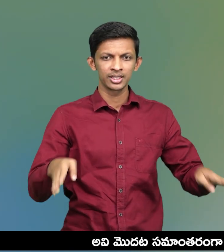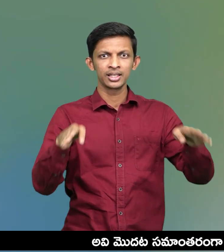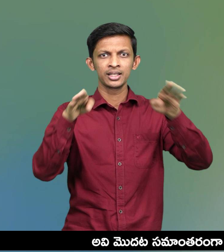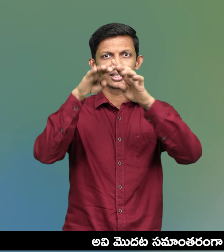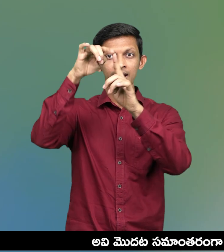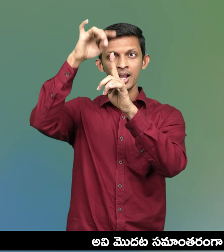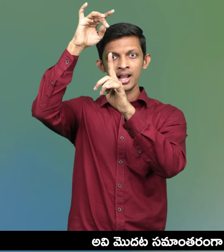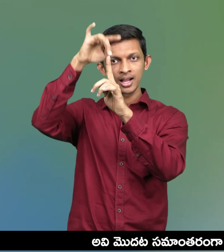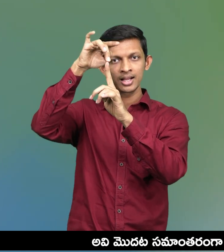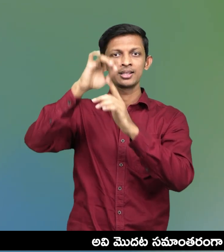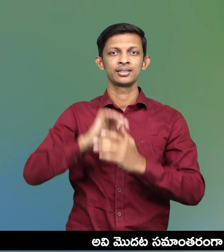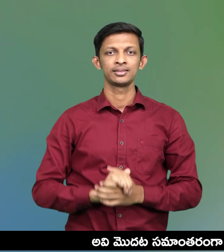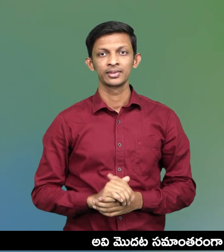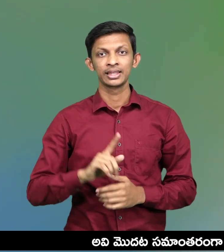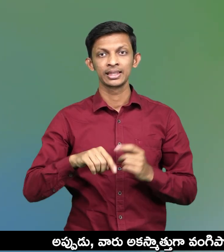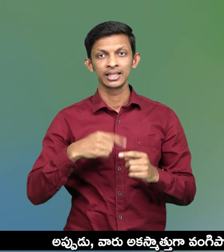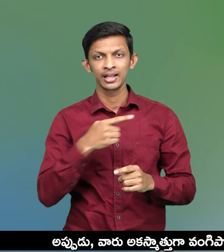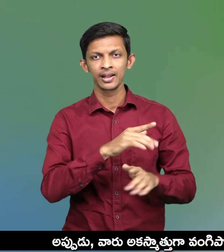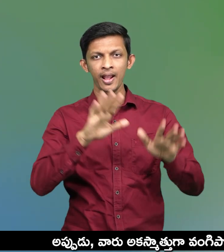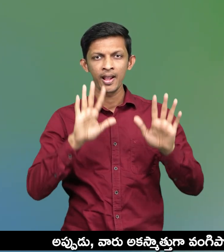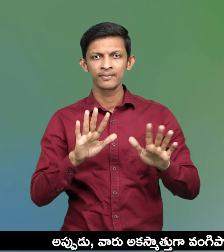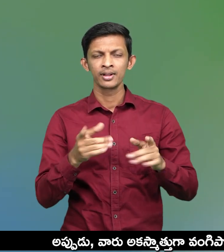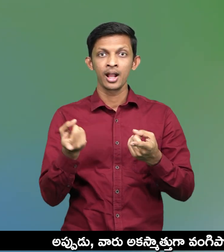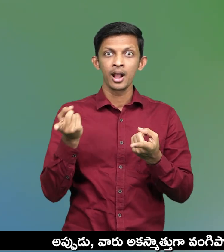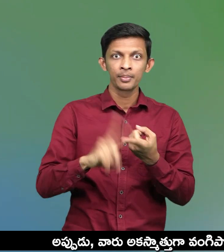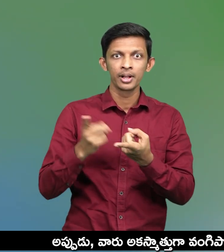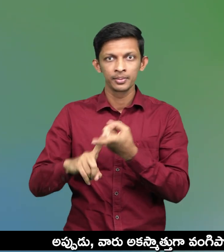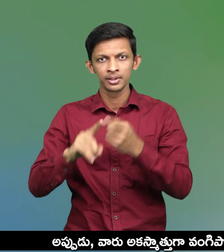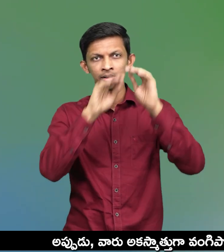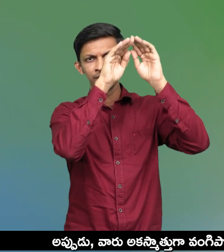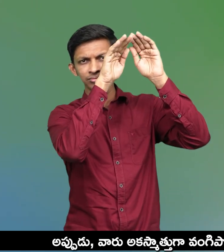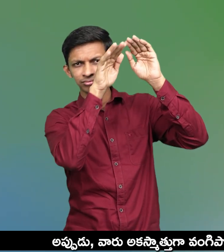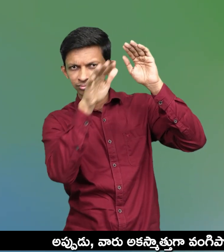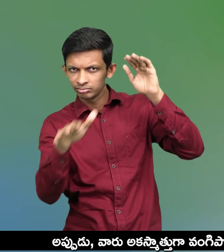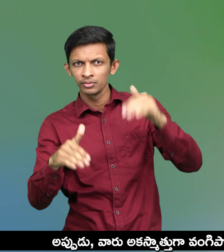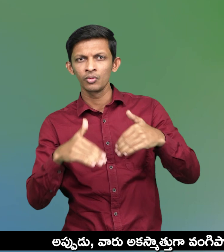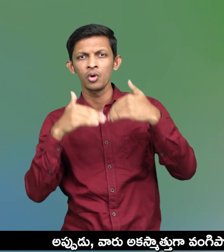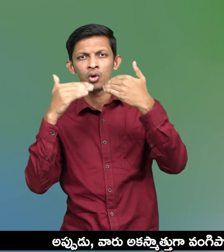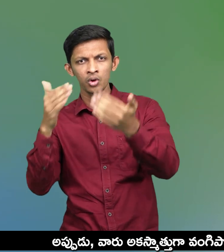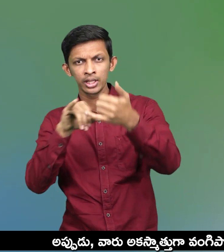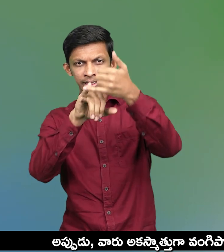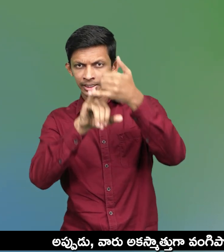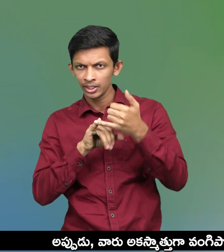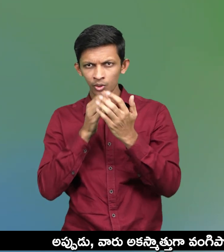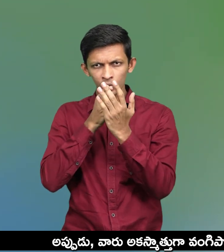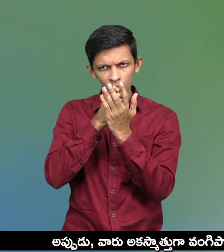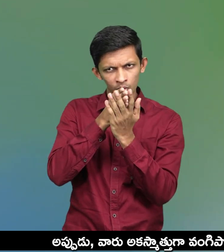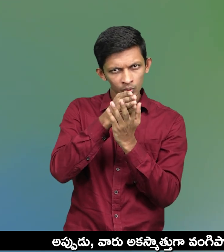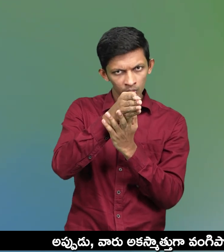అక్షం వరకు. అప్పుడు వారు అకస్మాత్తుగా వంగిపోతారు. దక్షిణ కోతవైపు భారీ పర్వత గొలుసు